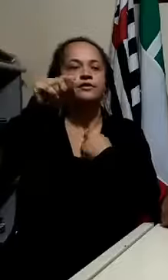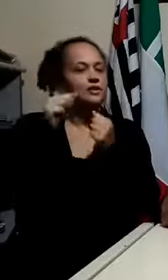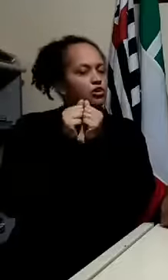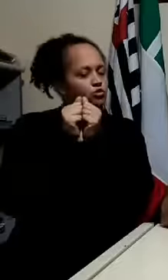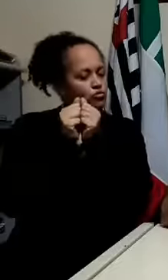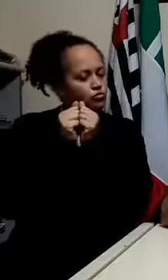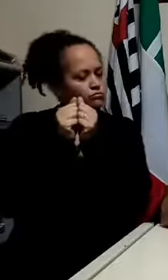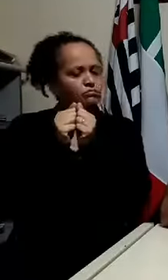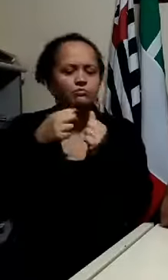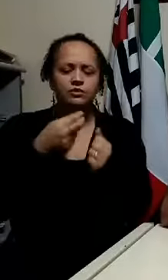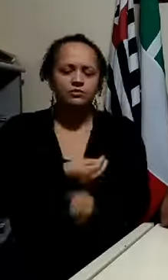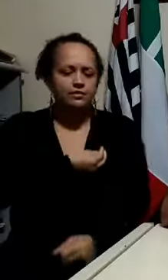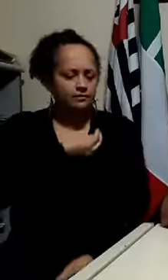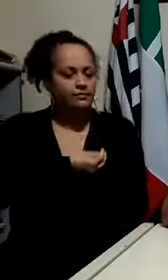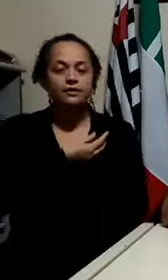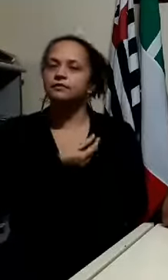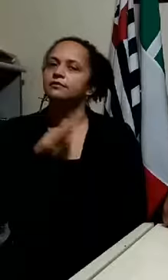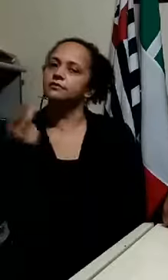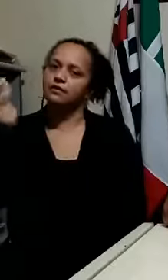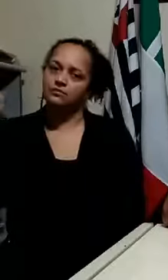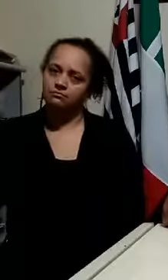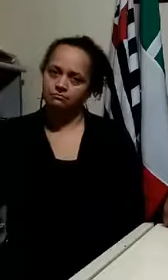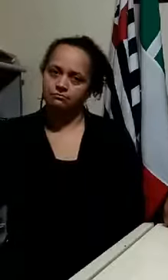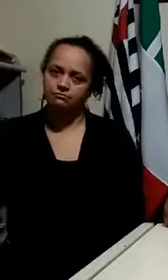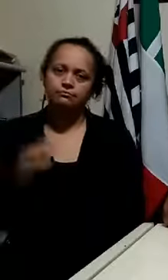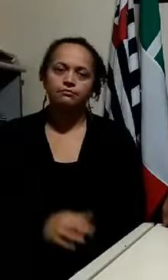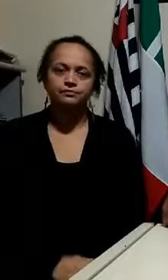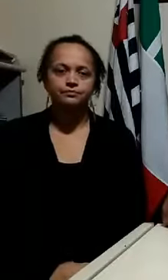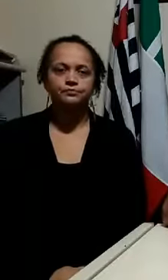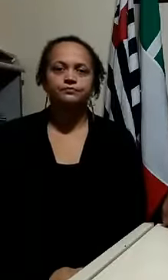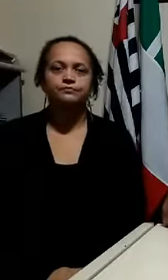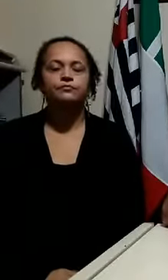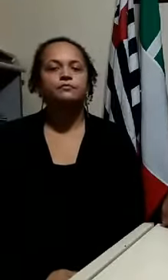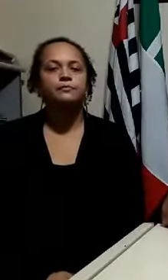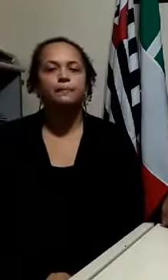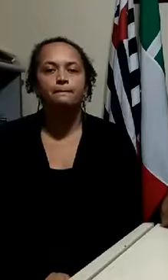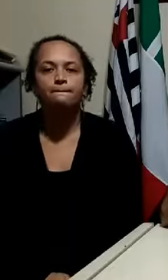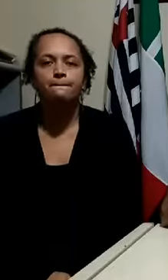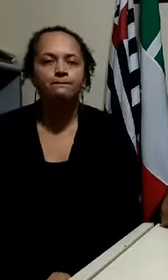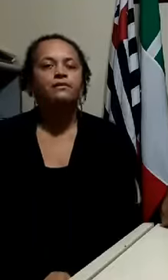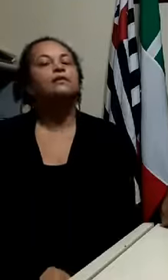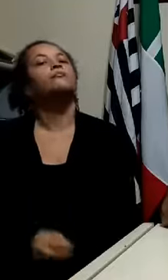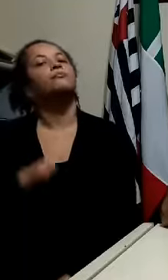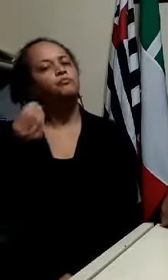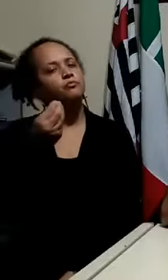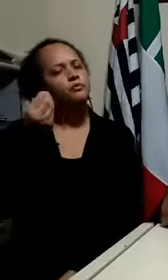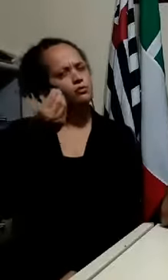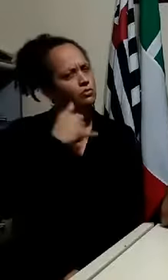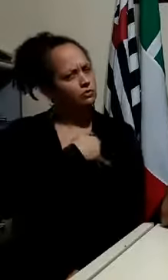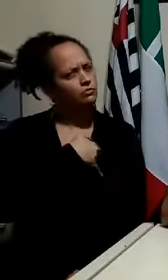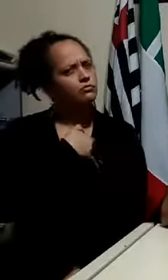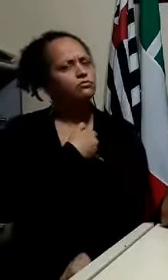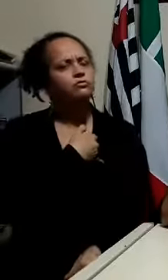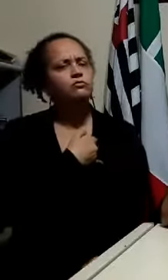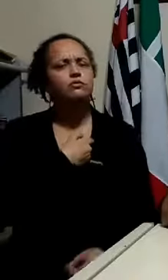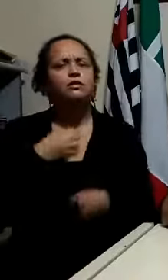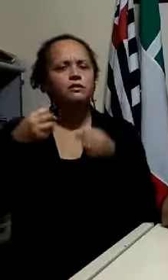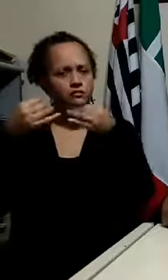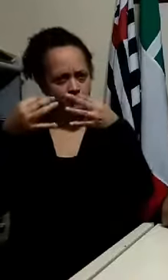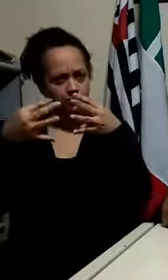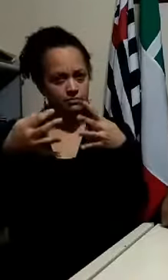eternamente. Olha que interessante, né? Veja que quando o apóstolo João fala aqui em 1